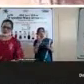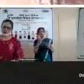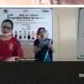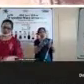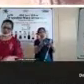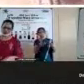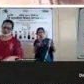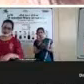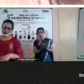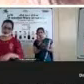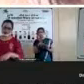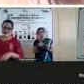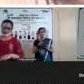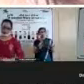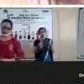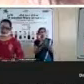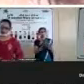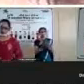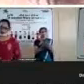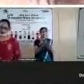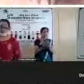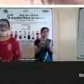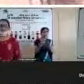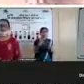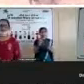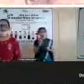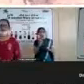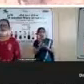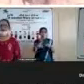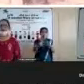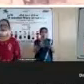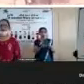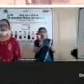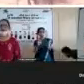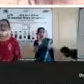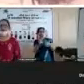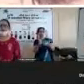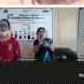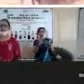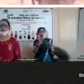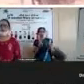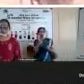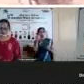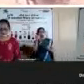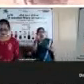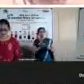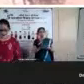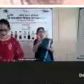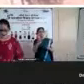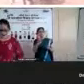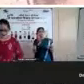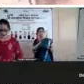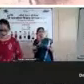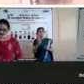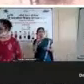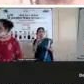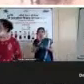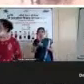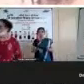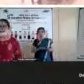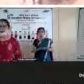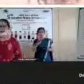जटिल कार्यक्रमों की ऑनलाइन प्रभावशीलता पर एक प्रयोग के तौर पर लिया गया है। इसके साथ ही हम एक बार ये प्रयोग अगर हमारा सफल होता